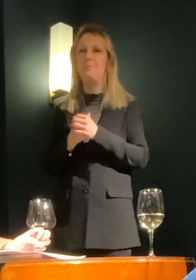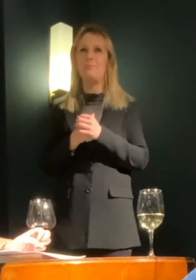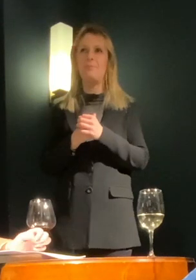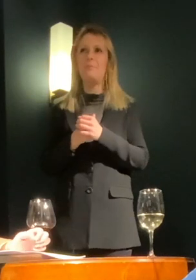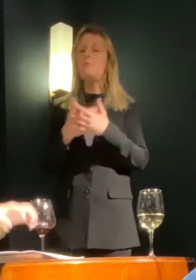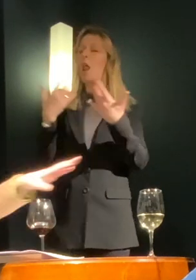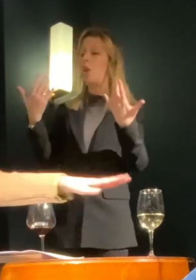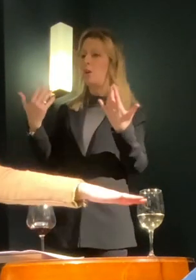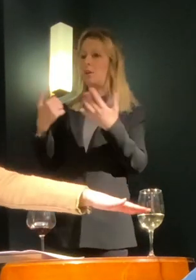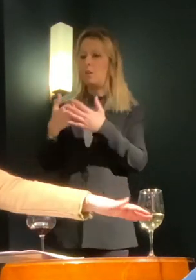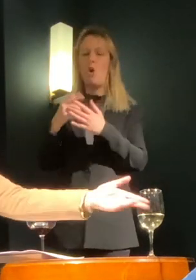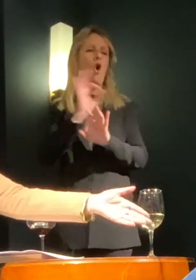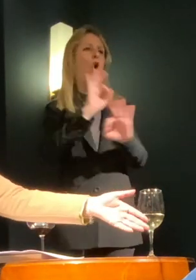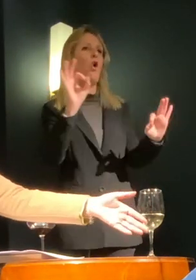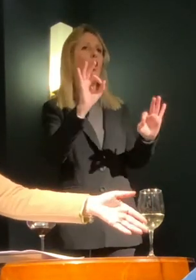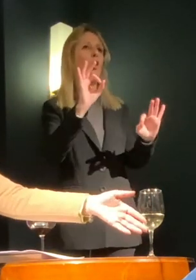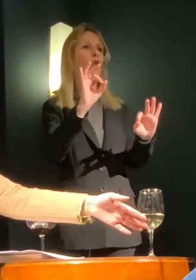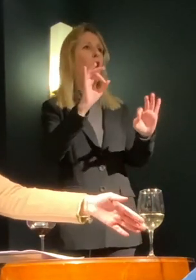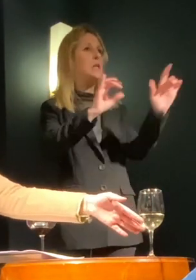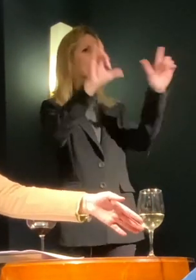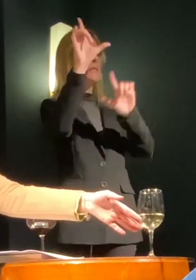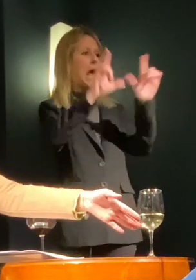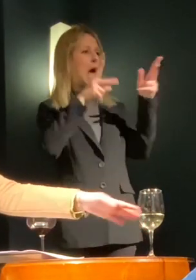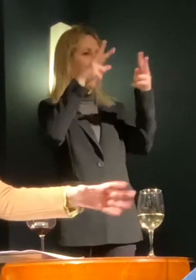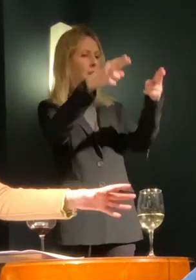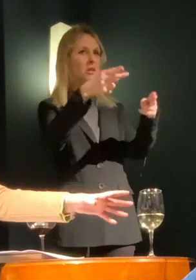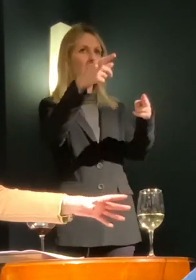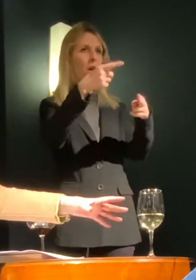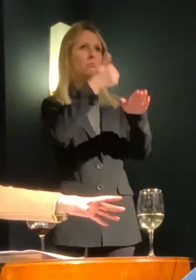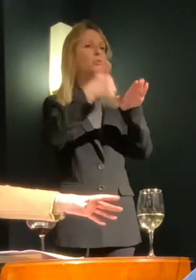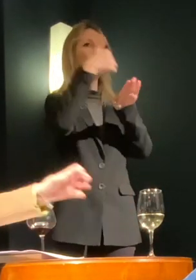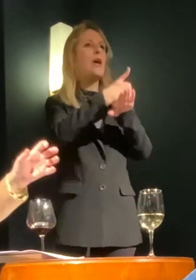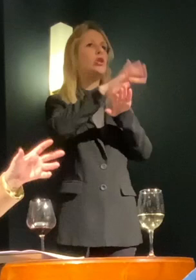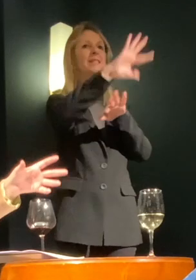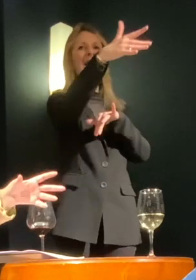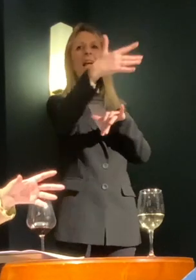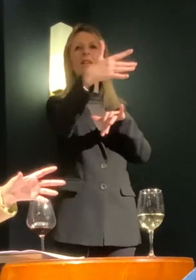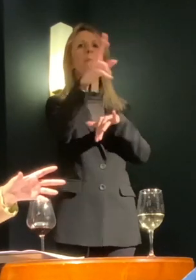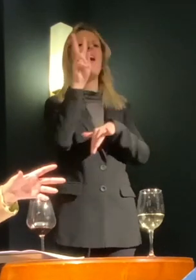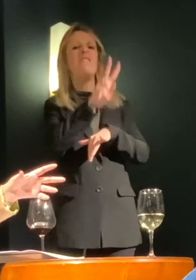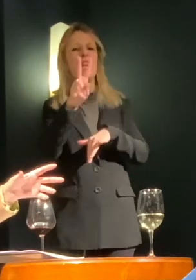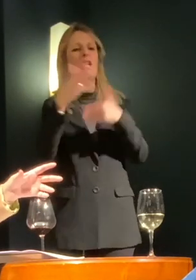Allora, intanto... O può anche essere un protagonista di una serie TV, se è più semplice. Dove lo mettiamo, Valerio? Vicino a chi?